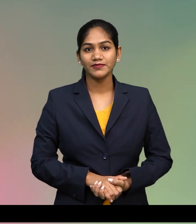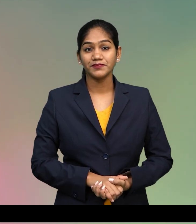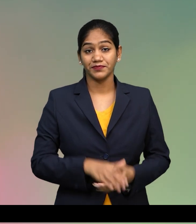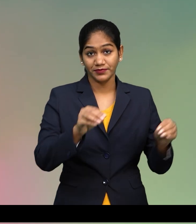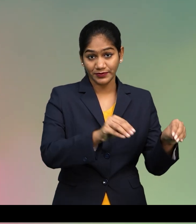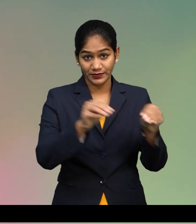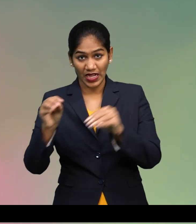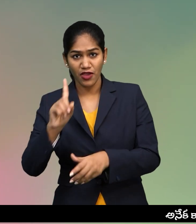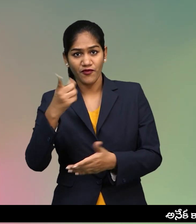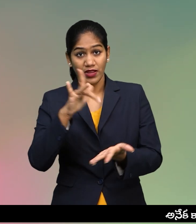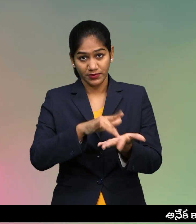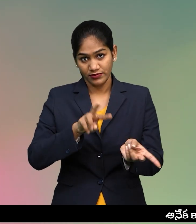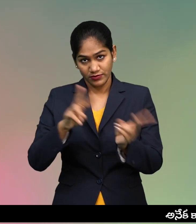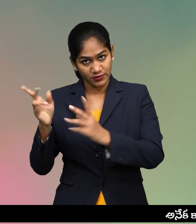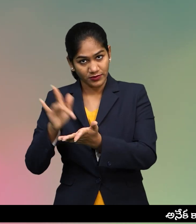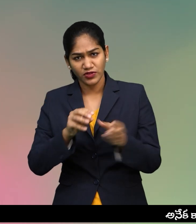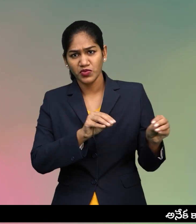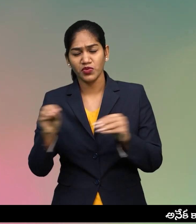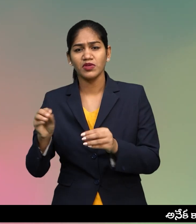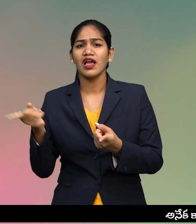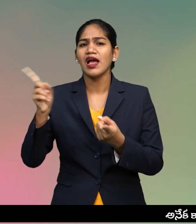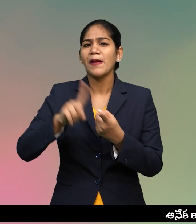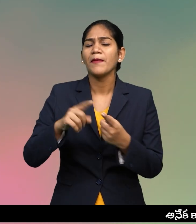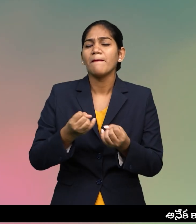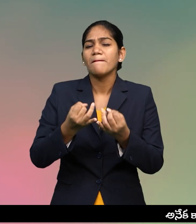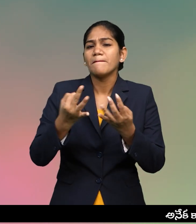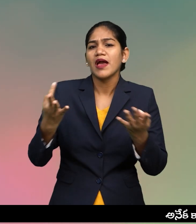వలసలు అనేక కారణాల వల్ల జరగవచ్చు.